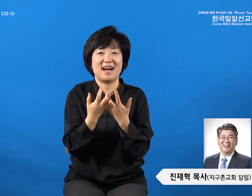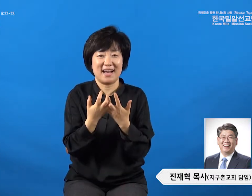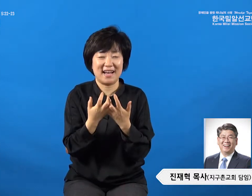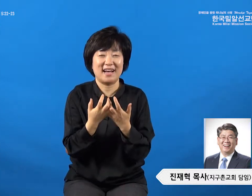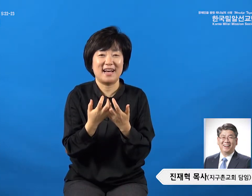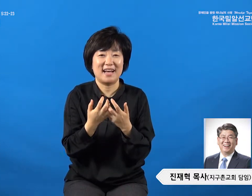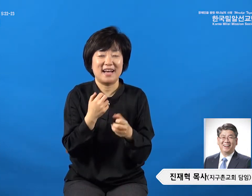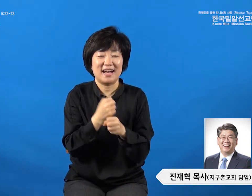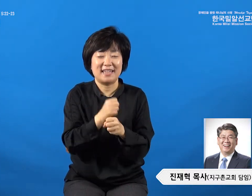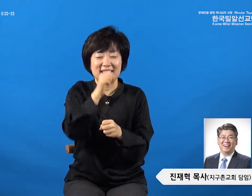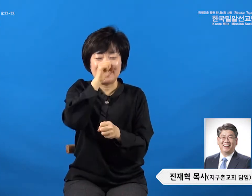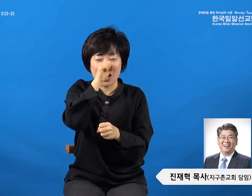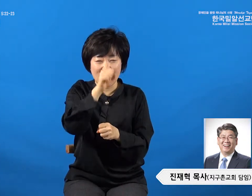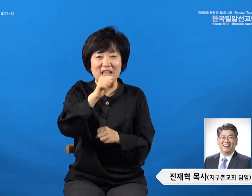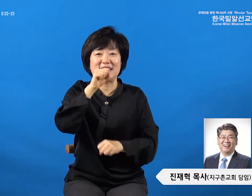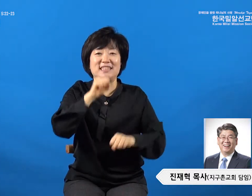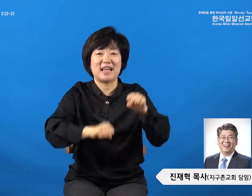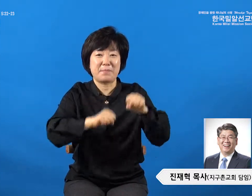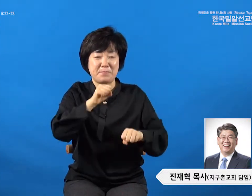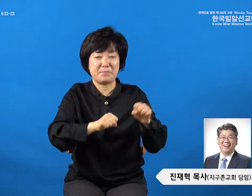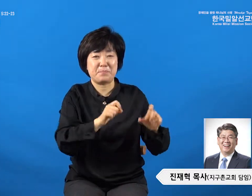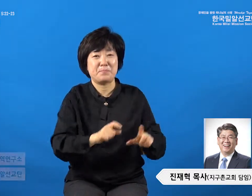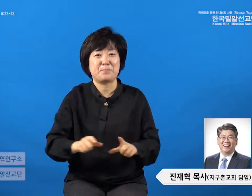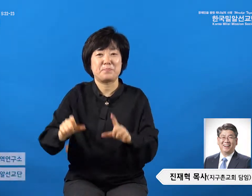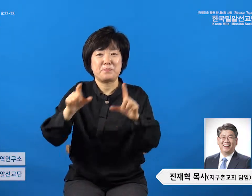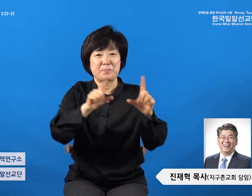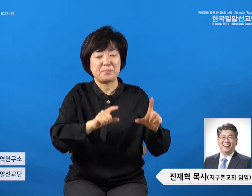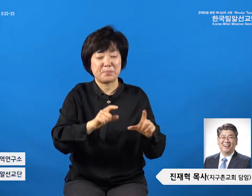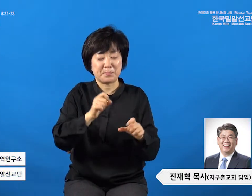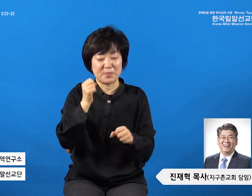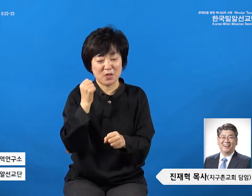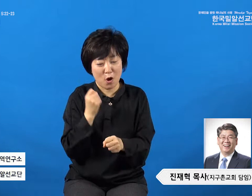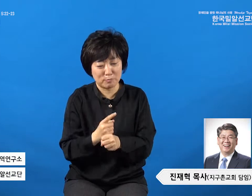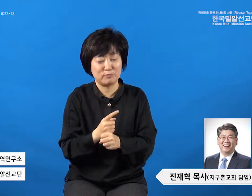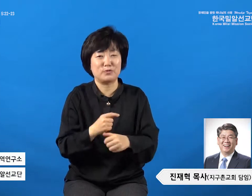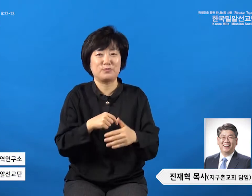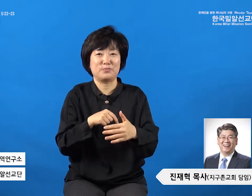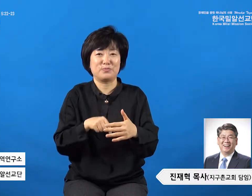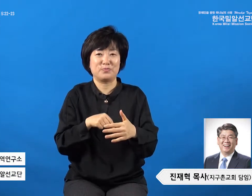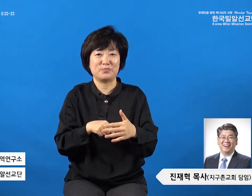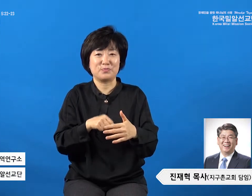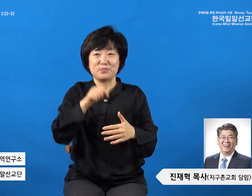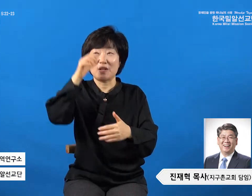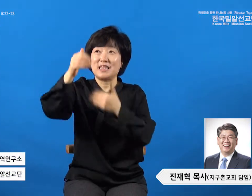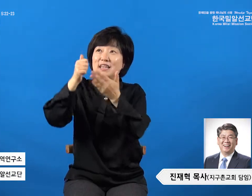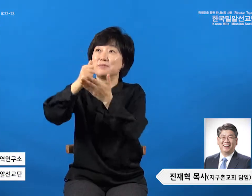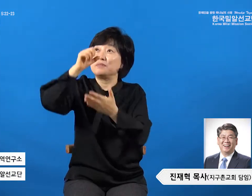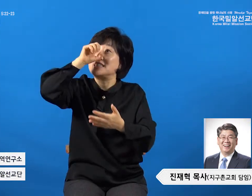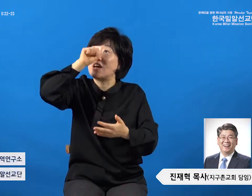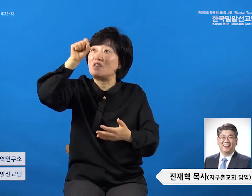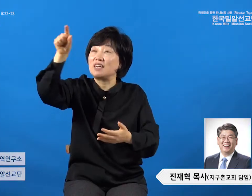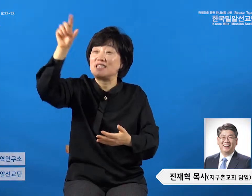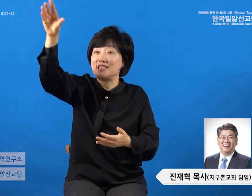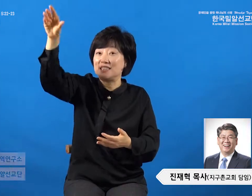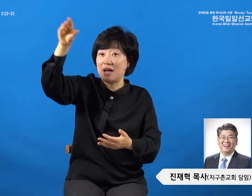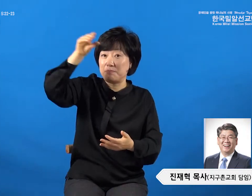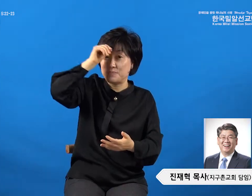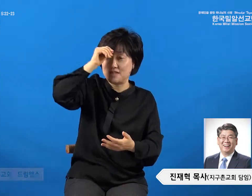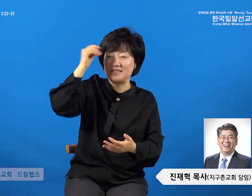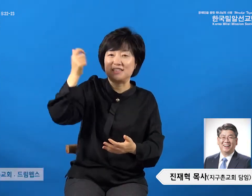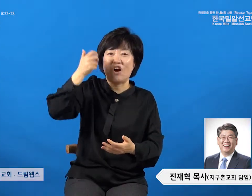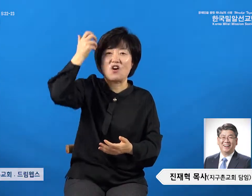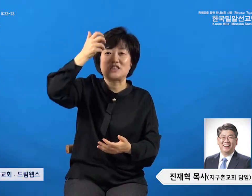맺히는 선한 삶, 선한 성품, 하나님의 선하심을 담는